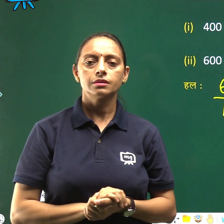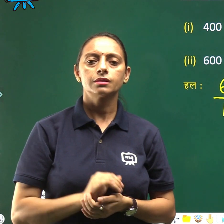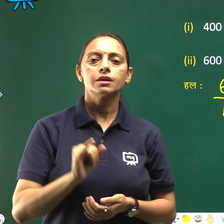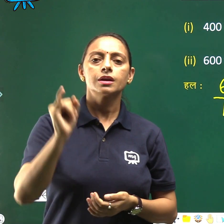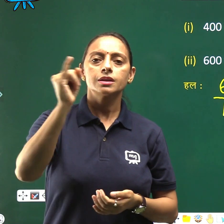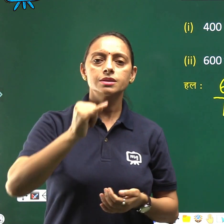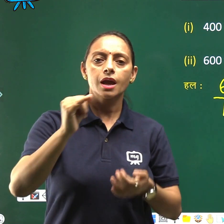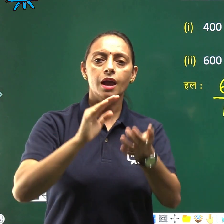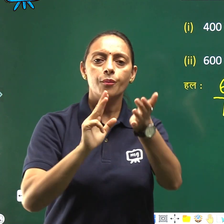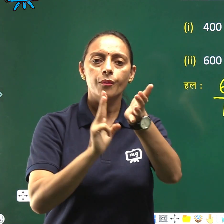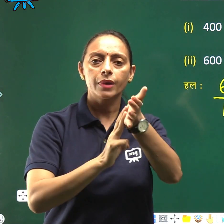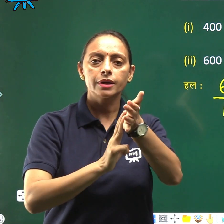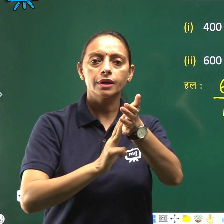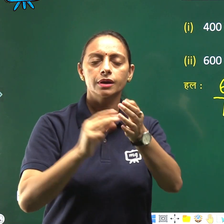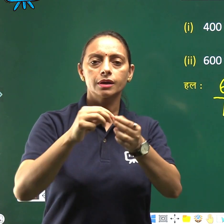6 मीटर।